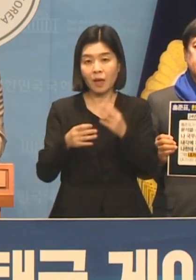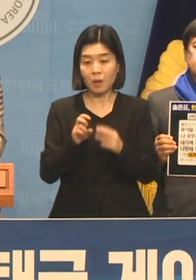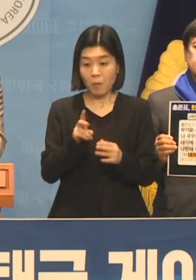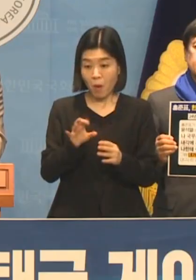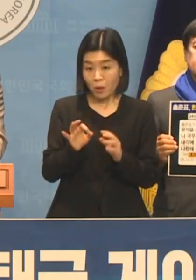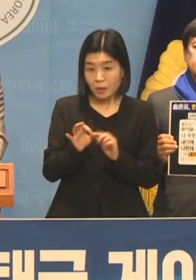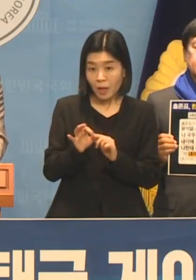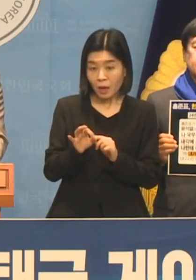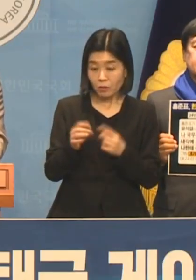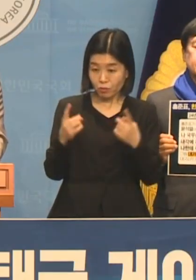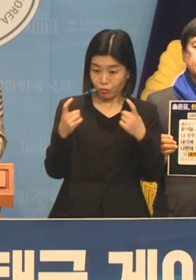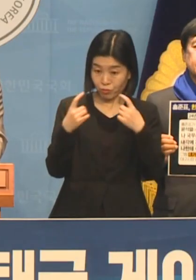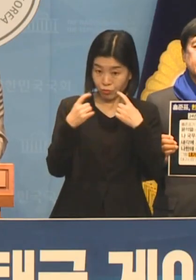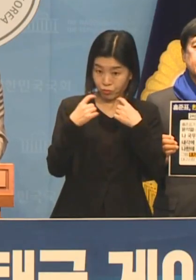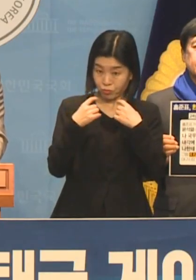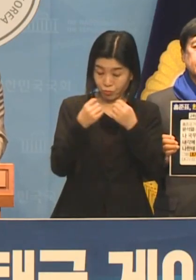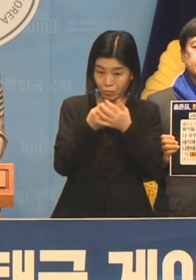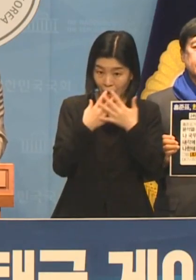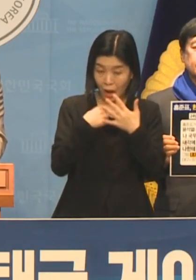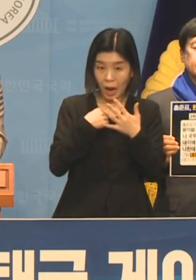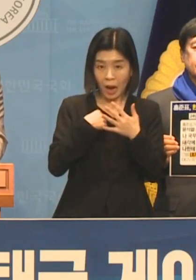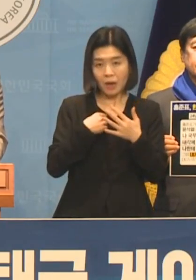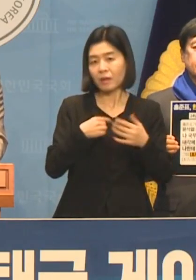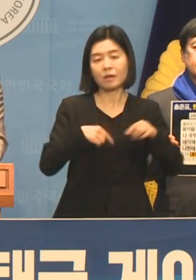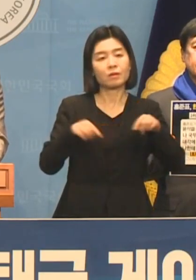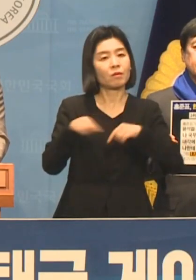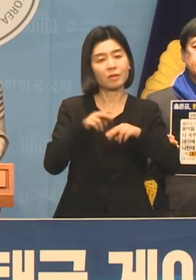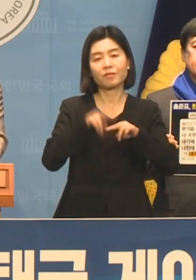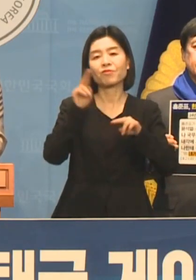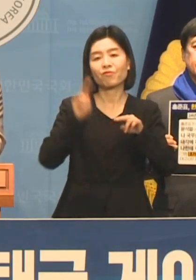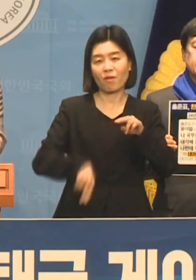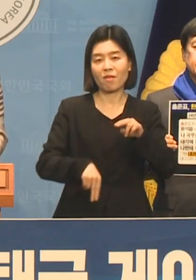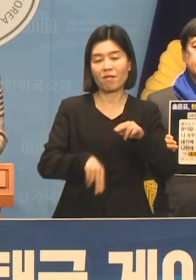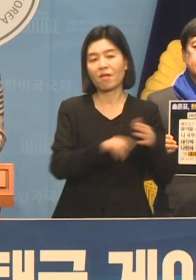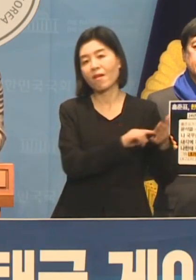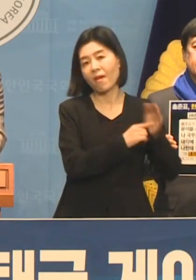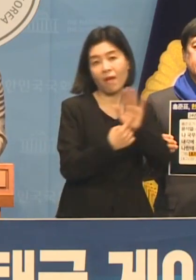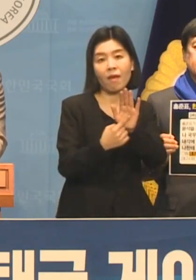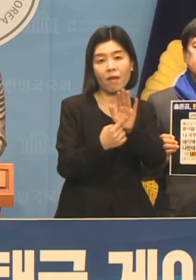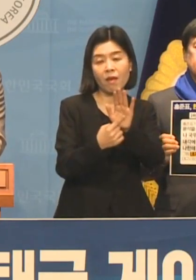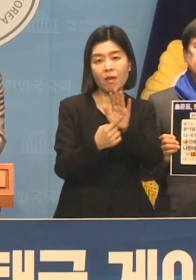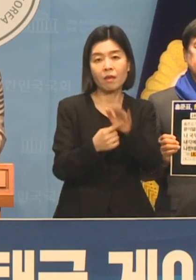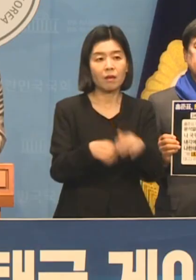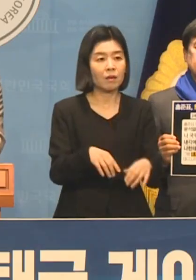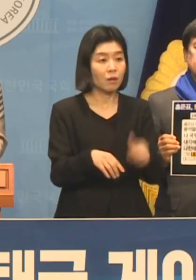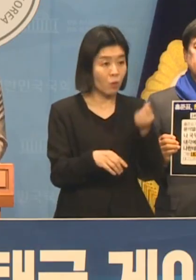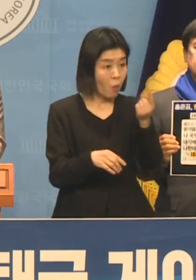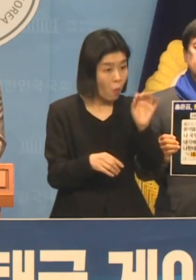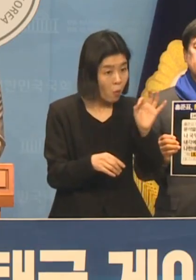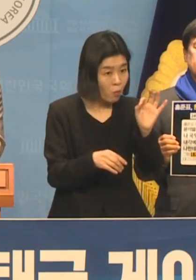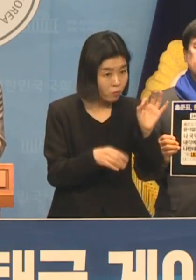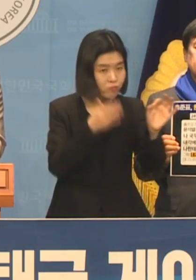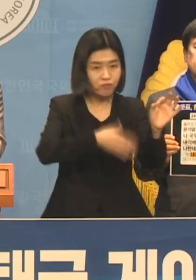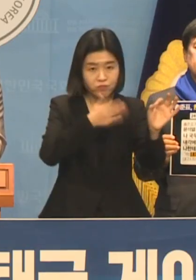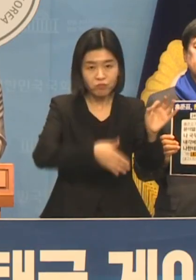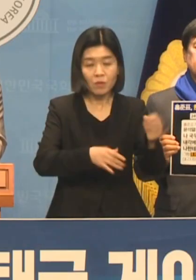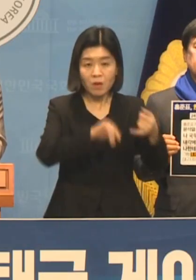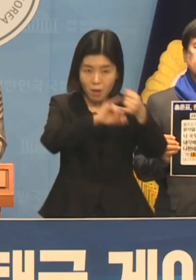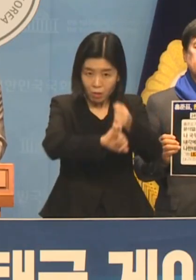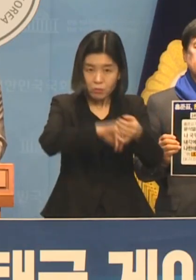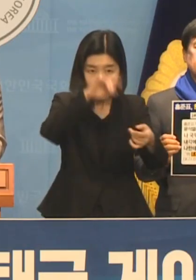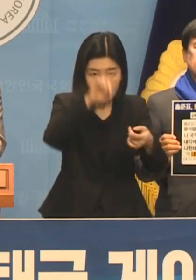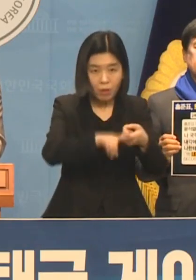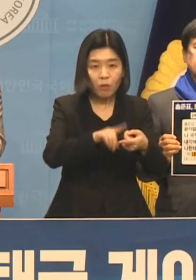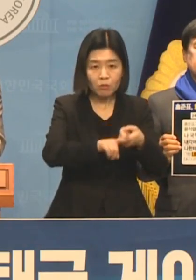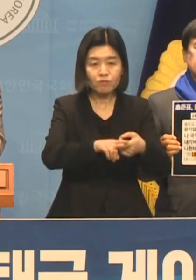것이 밝혀지면 정계 은퇴하겠다는 발언을 했습니다. 홍준표 시장님, 이제 그 약속을